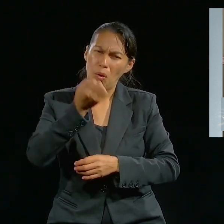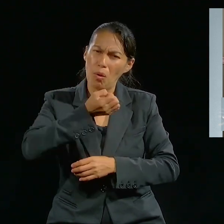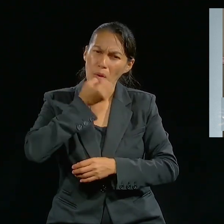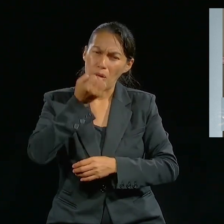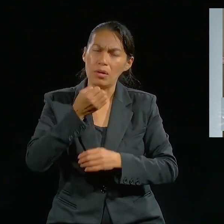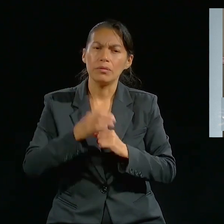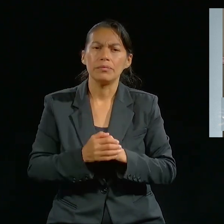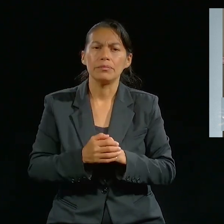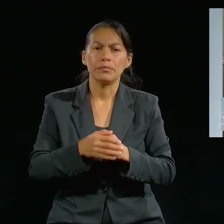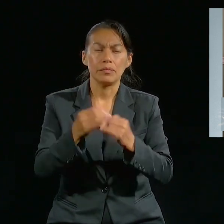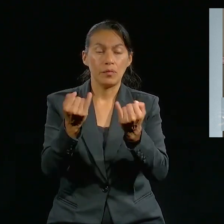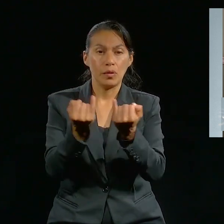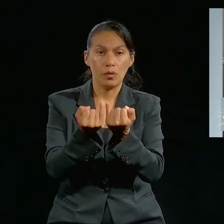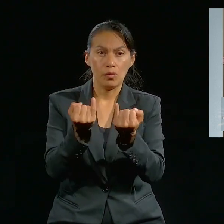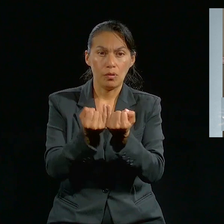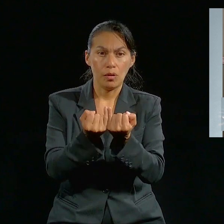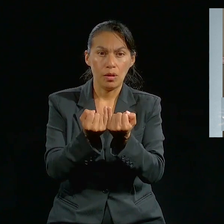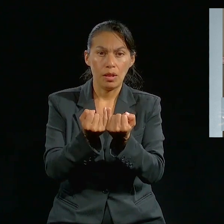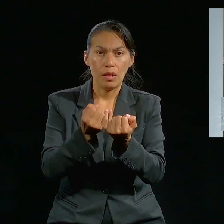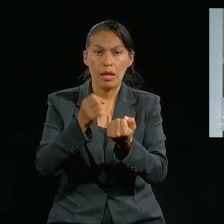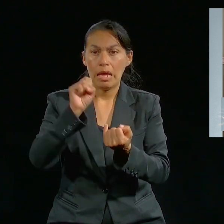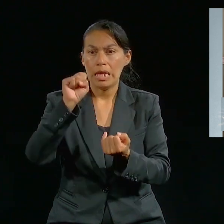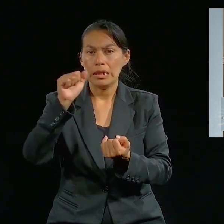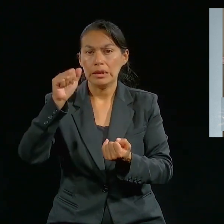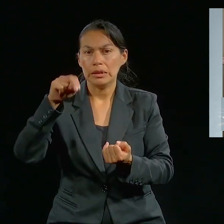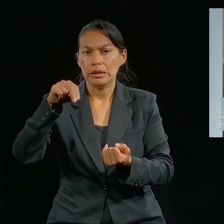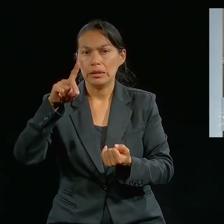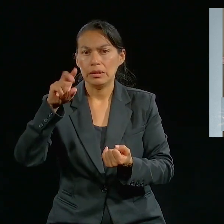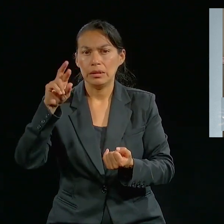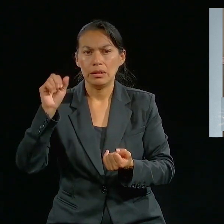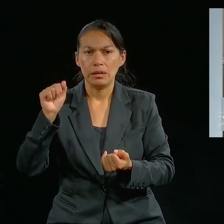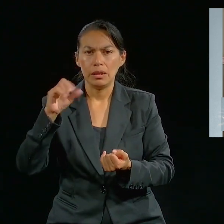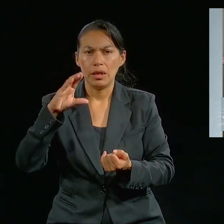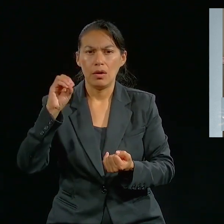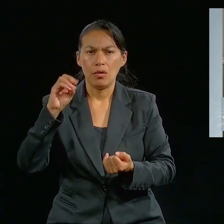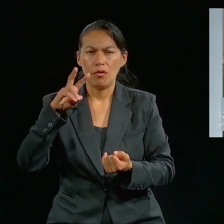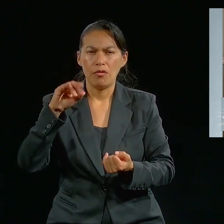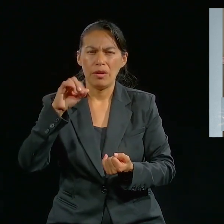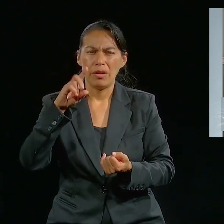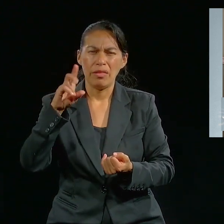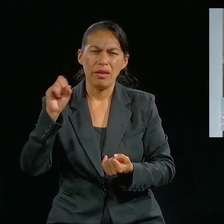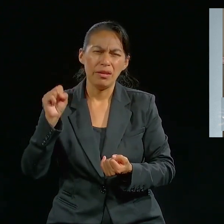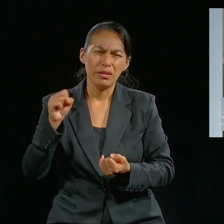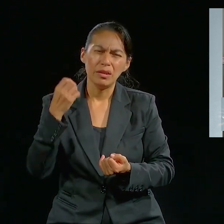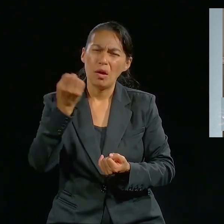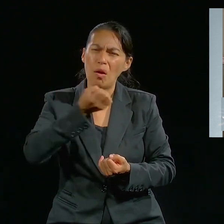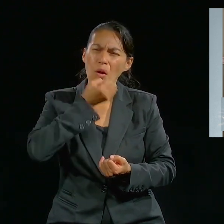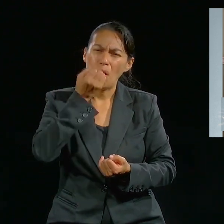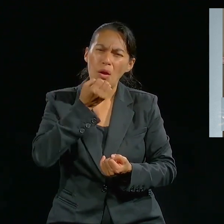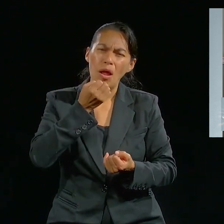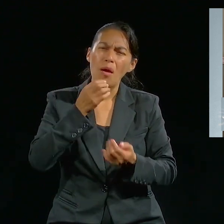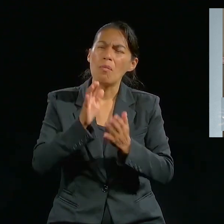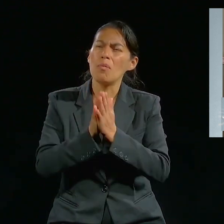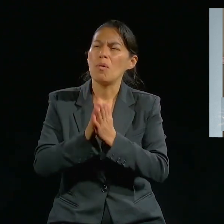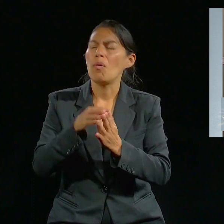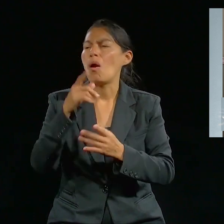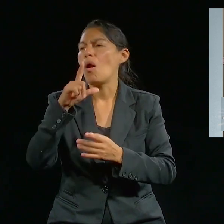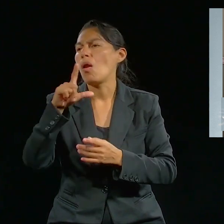tenemos a Sandra Cubides quien pide oración por Lola